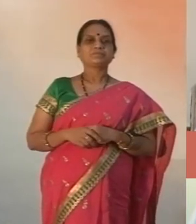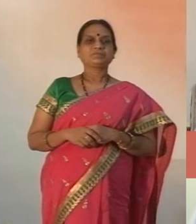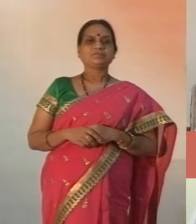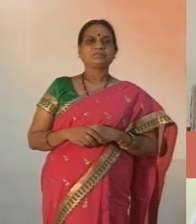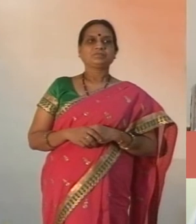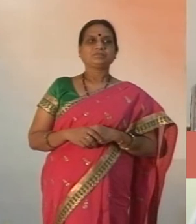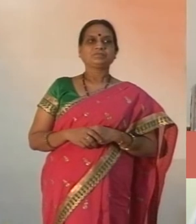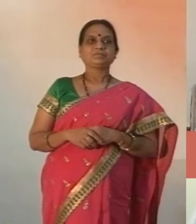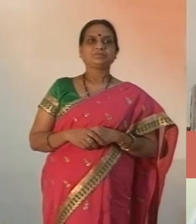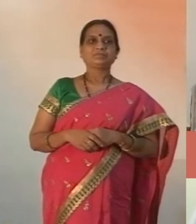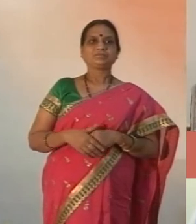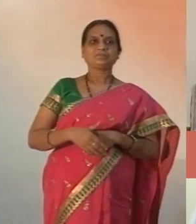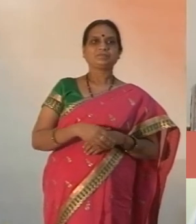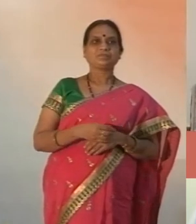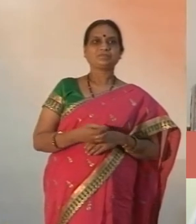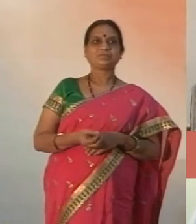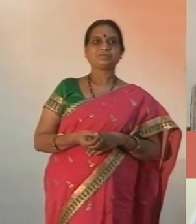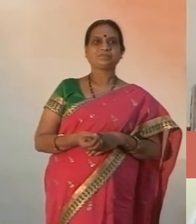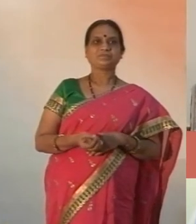जो शांति के सागर हैं,